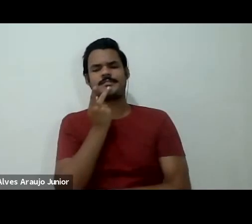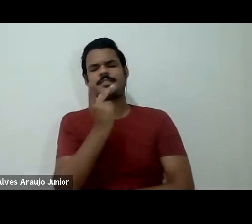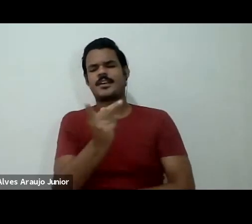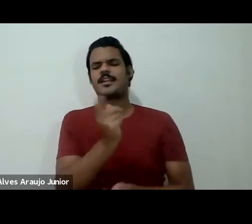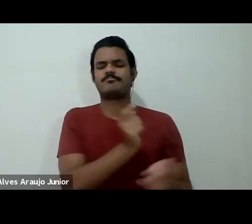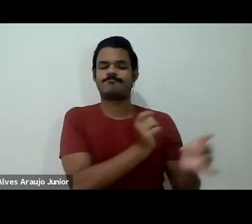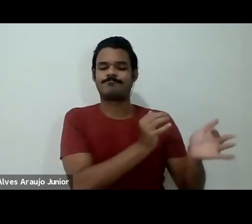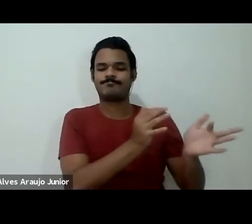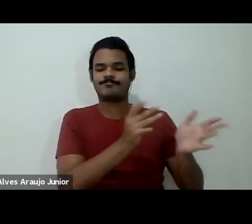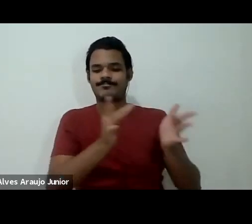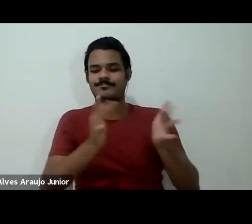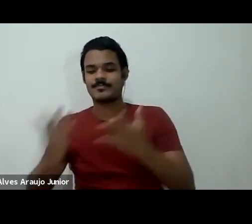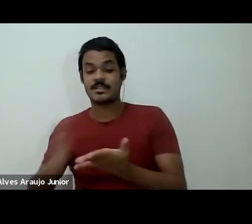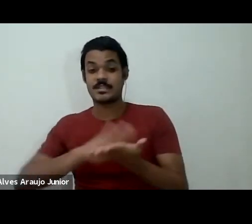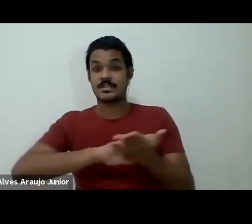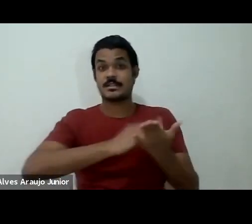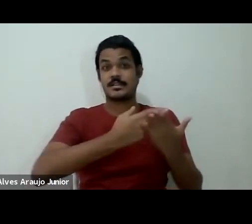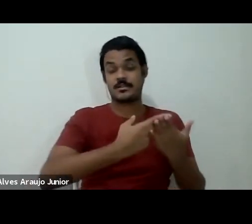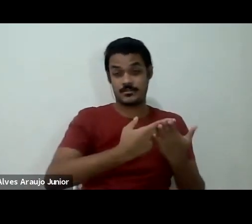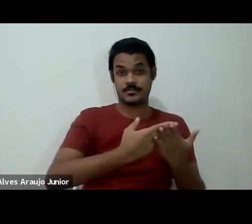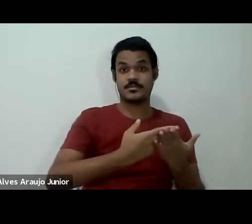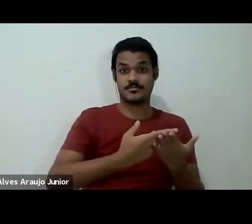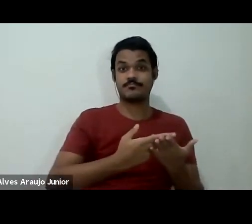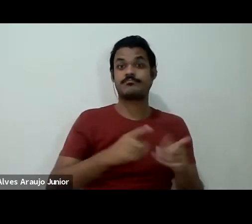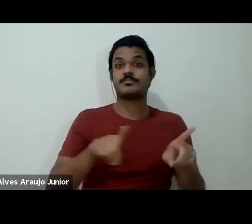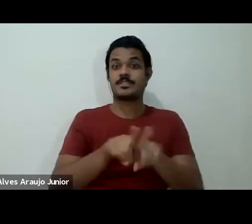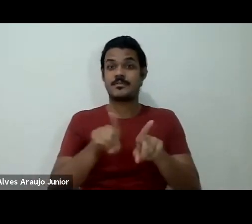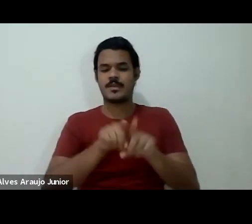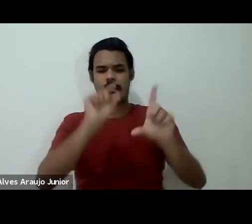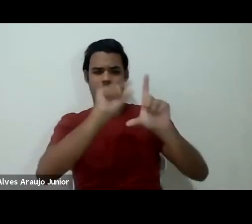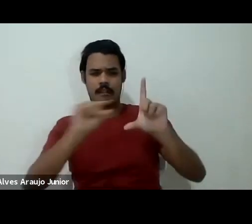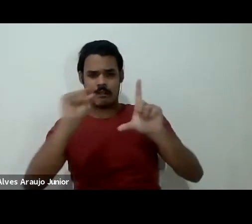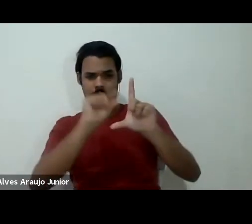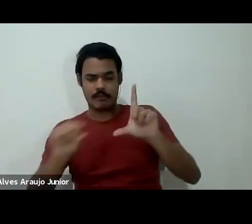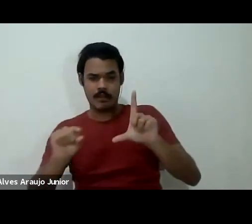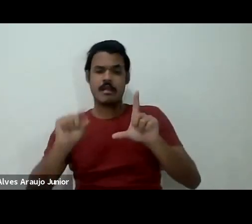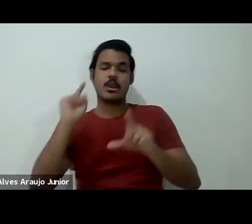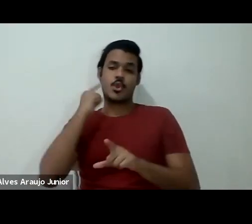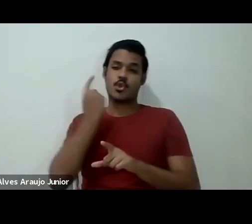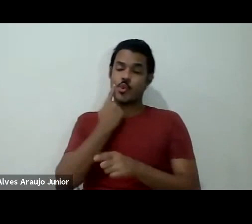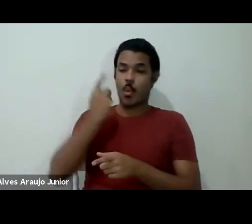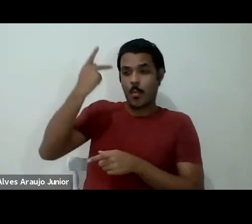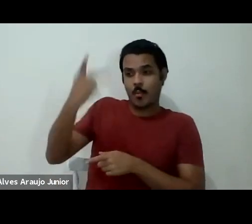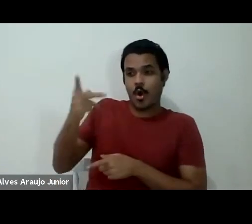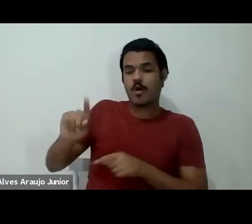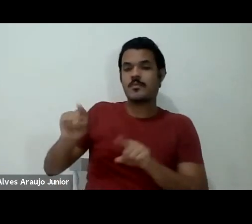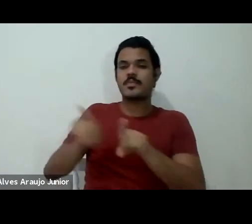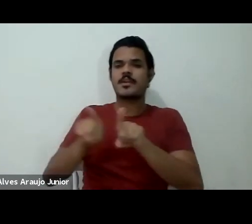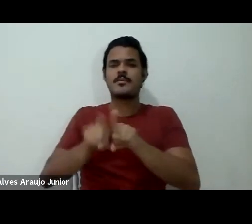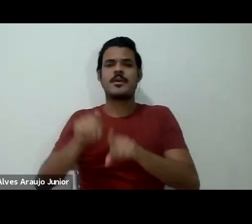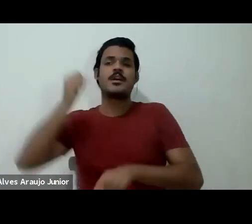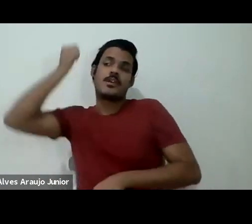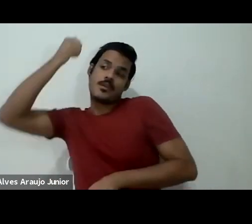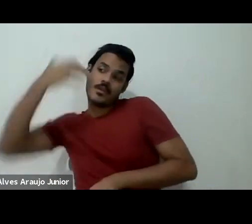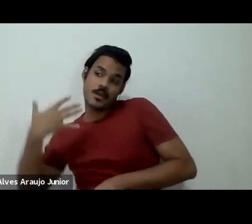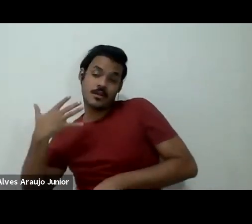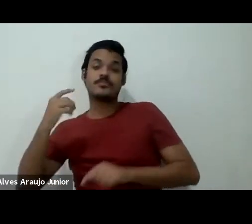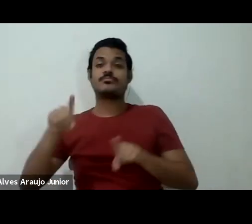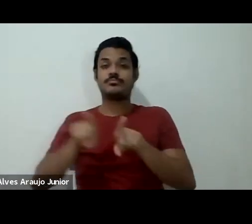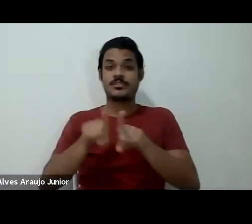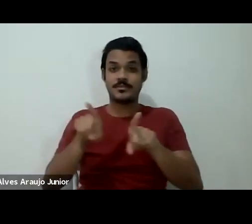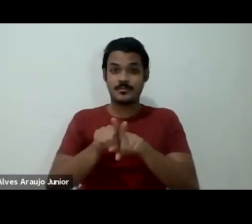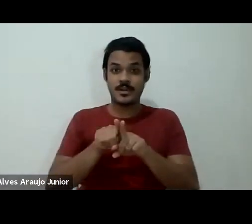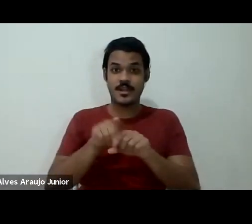de tradução, Libras, legenda para surdos e ensurdecidos e audiodescrição do filme